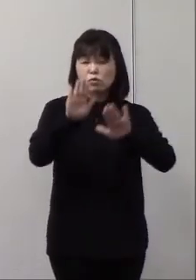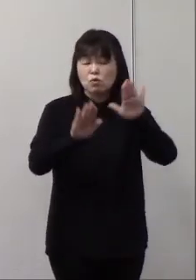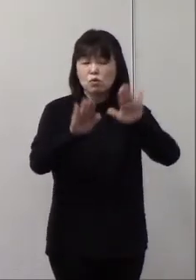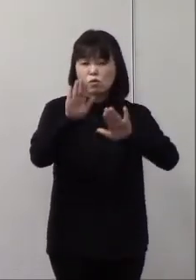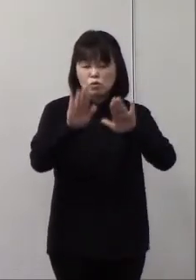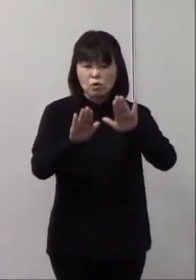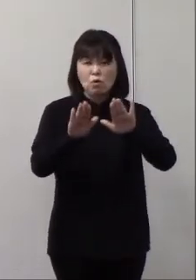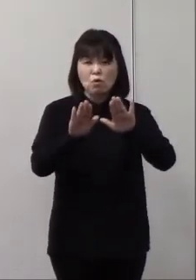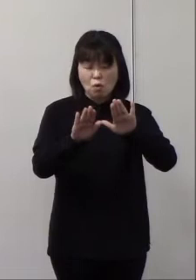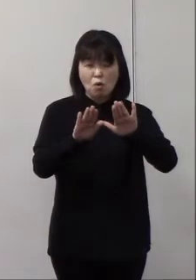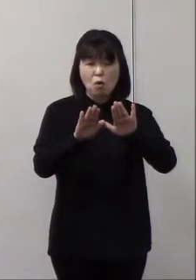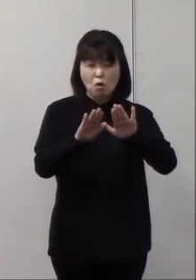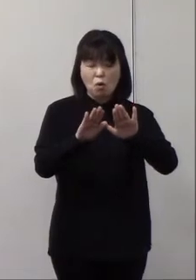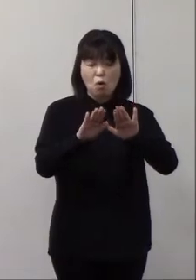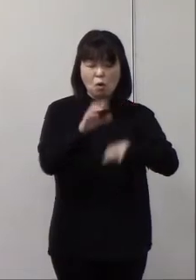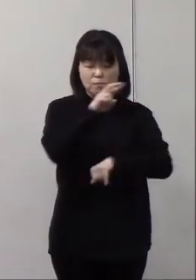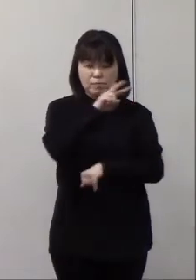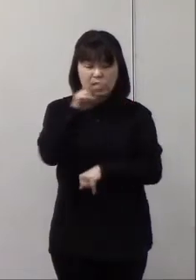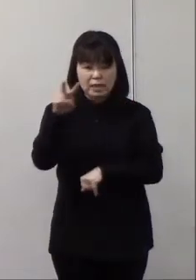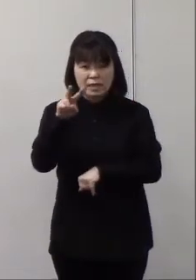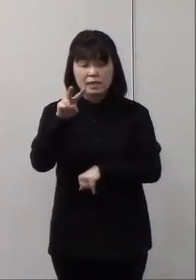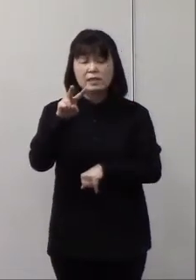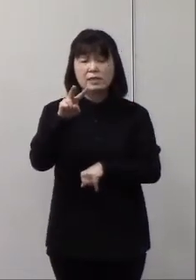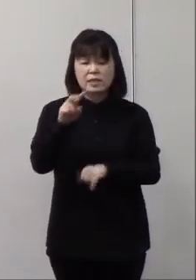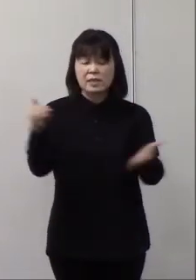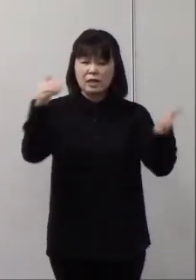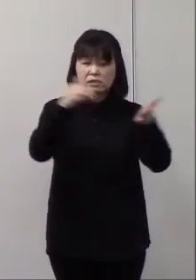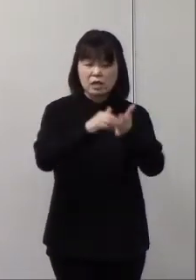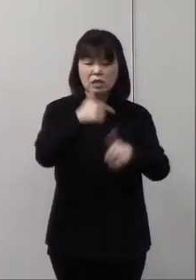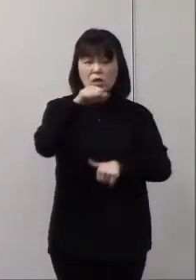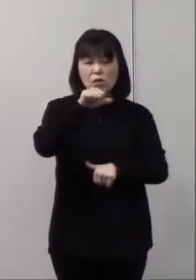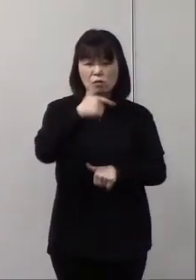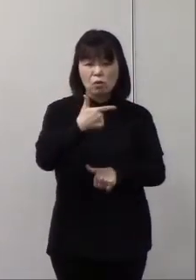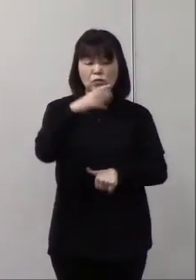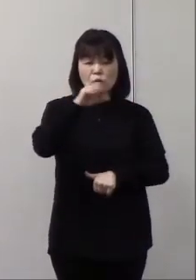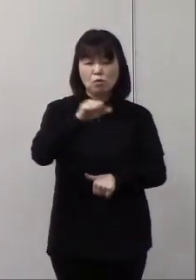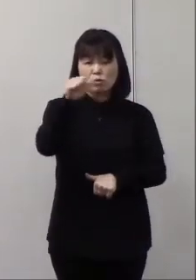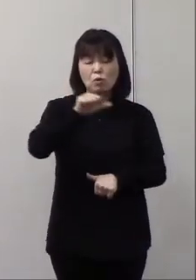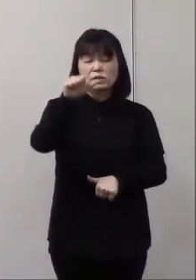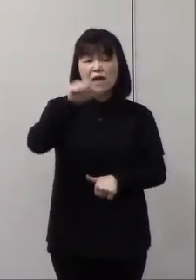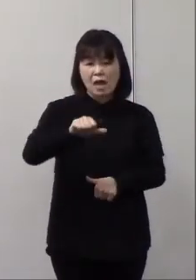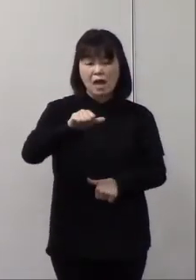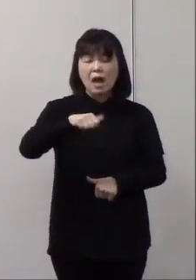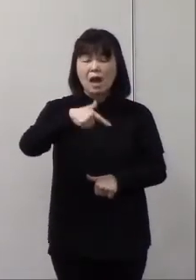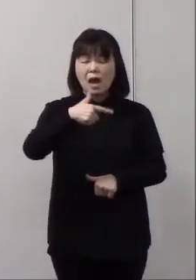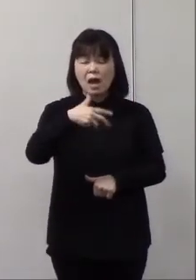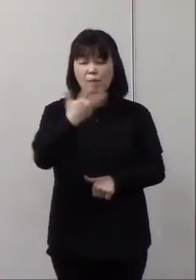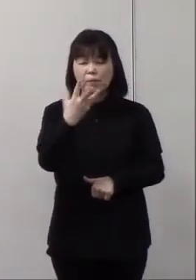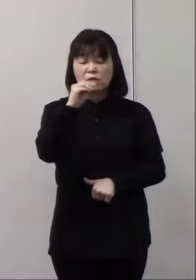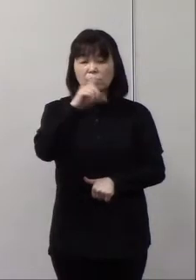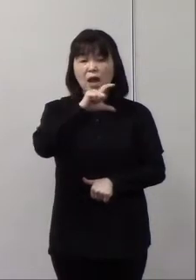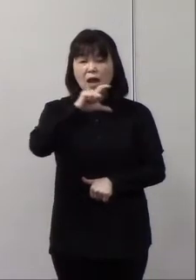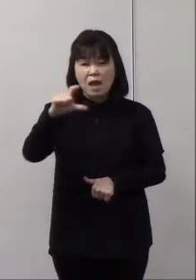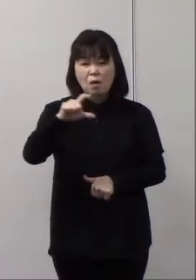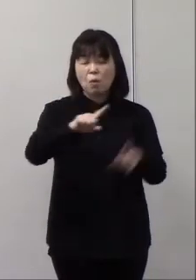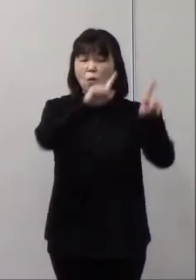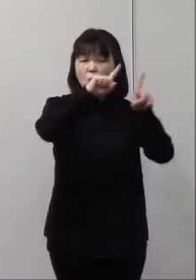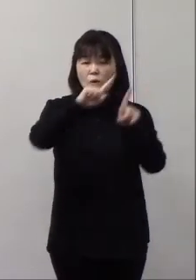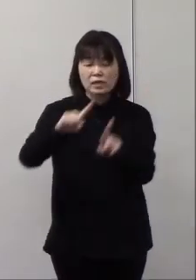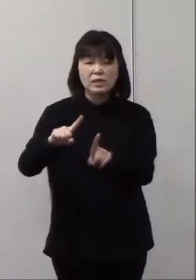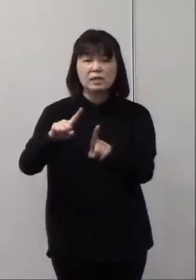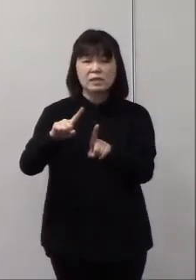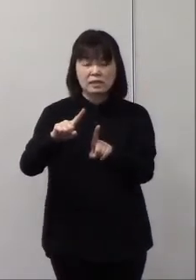終的に、6億5800万円の減を入れたものでございまして